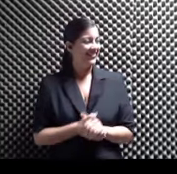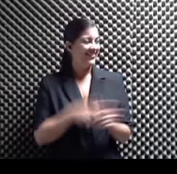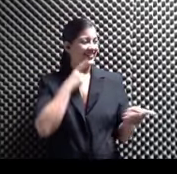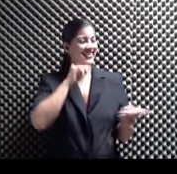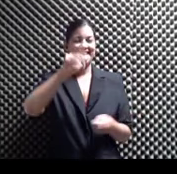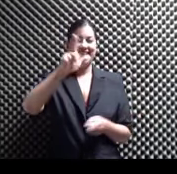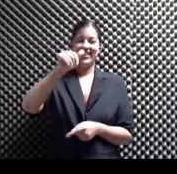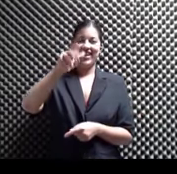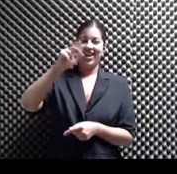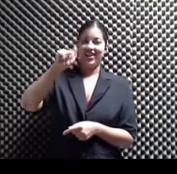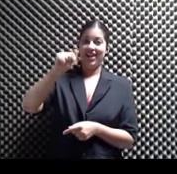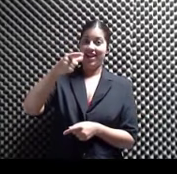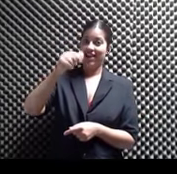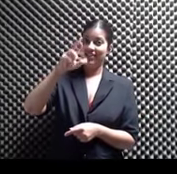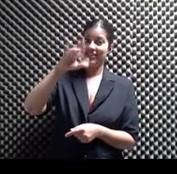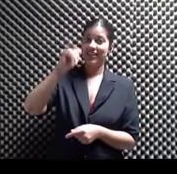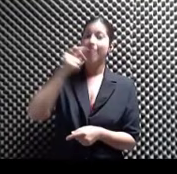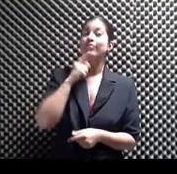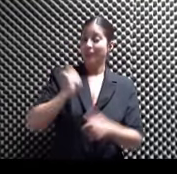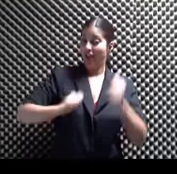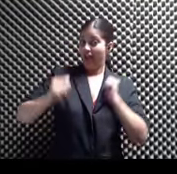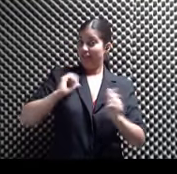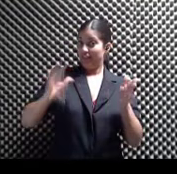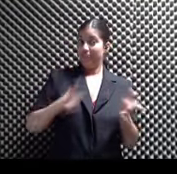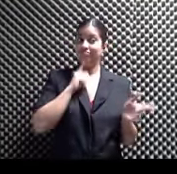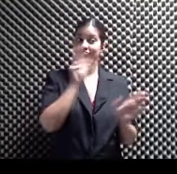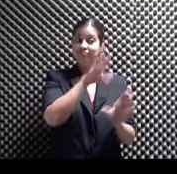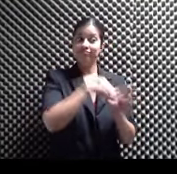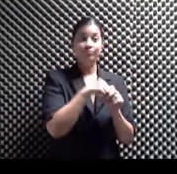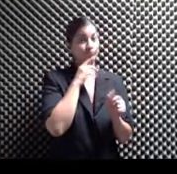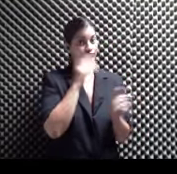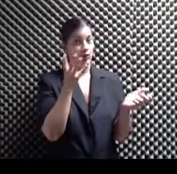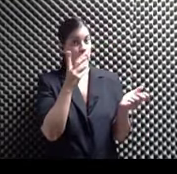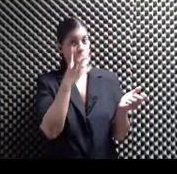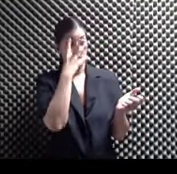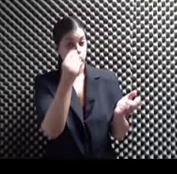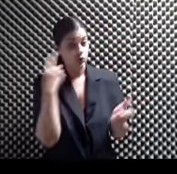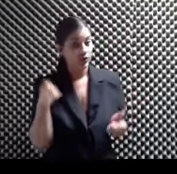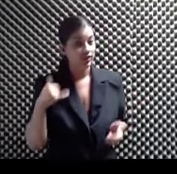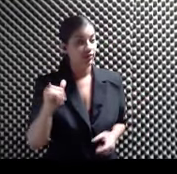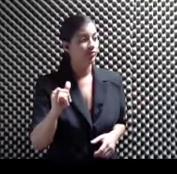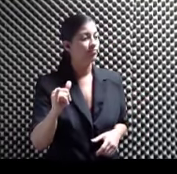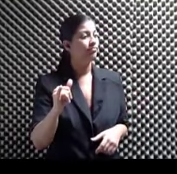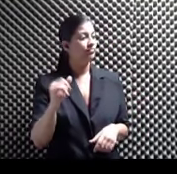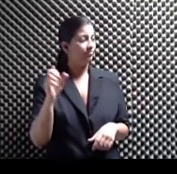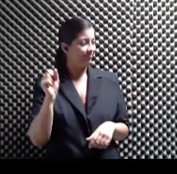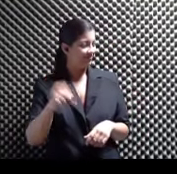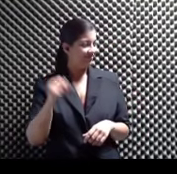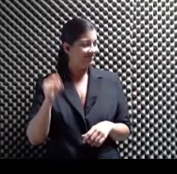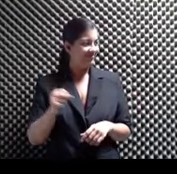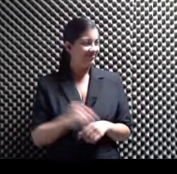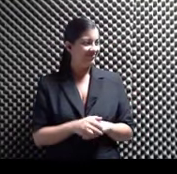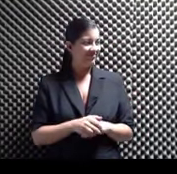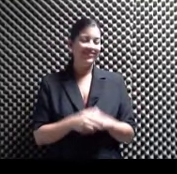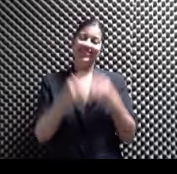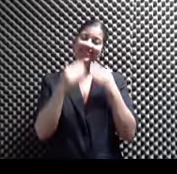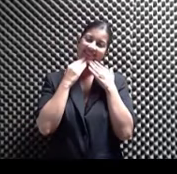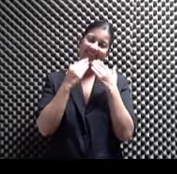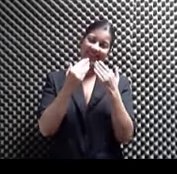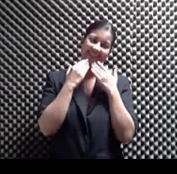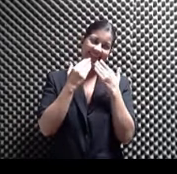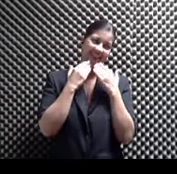Ileana García con nosotros, que es actriz de esta obra que estábamos conversando, bien, Sueño Eterno. Gracias, muchas